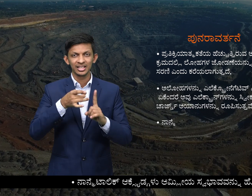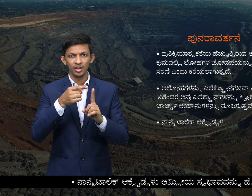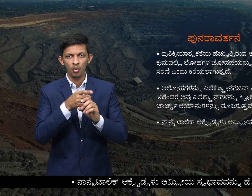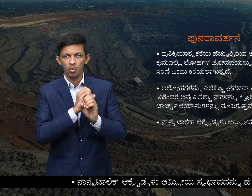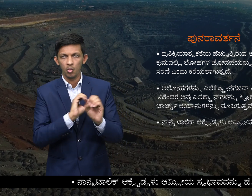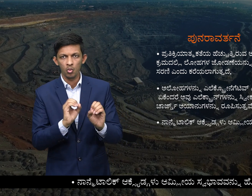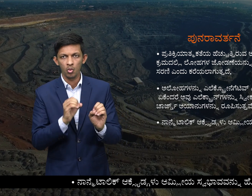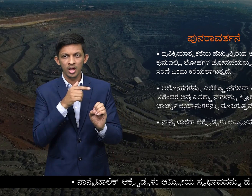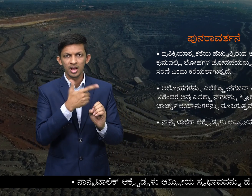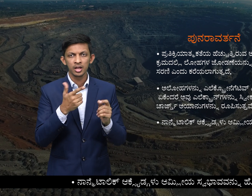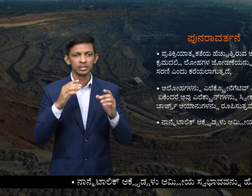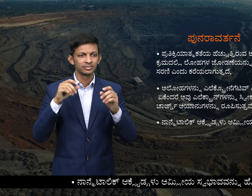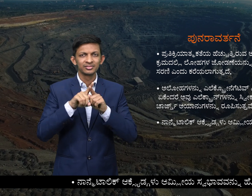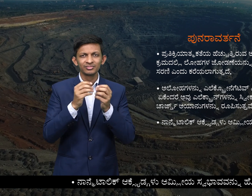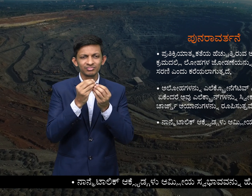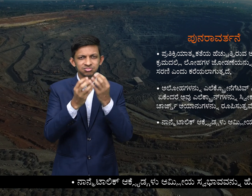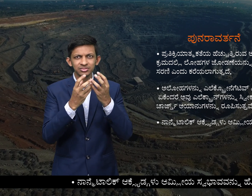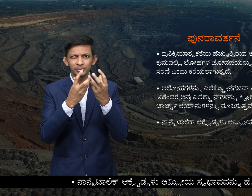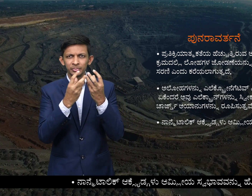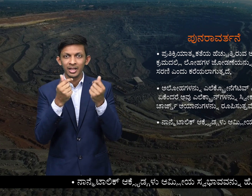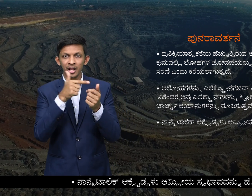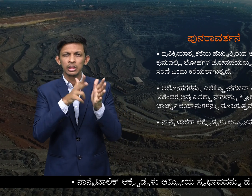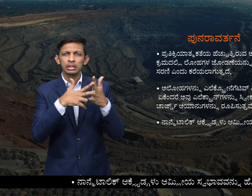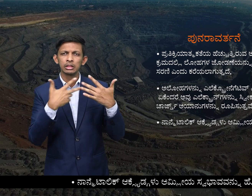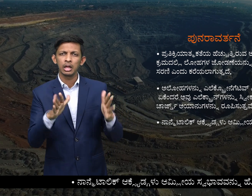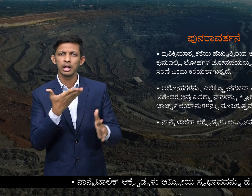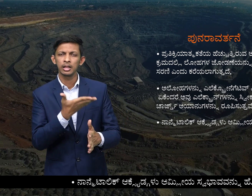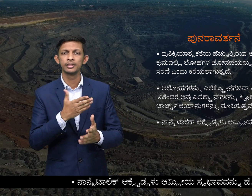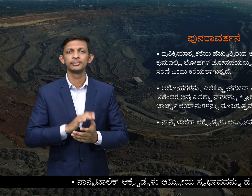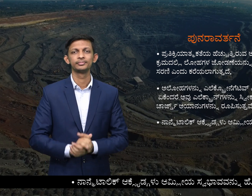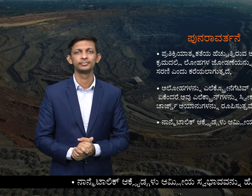ನಾನ್ ಮೆಟಾಲಿಕ್ ಆಕ್ಸೈಡ್ಗಳು ಆಮ್ಲೀಯ ಸ್ವಭಾವವನ್ನ ಹೊಂದಿರುತ್ತದೆ.